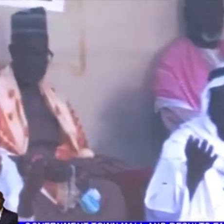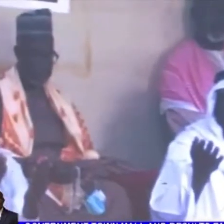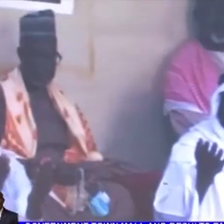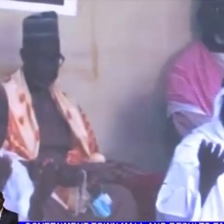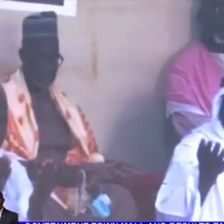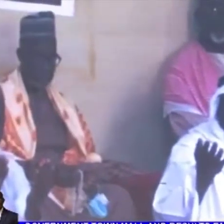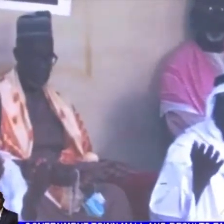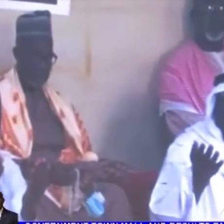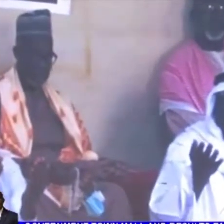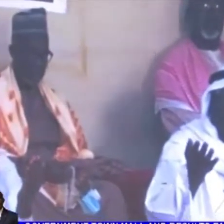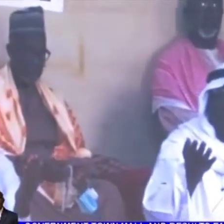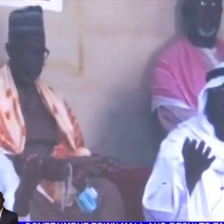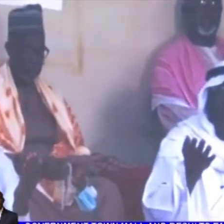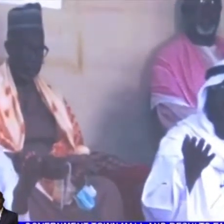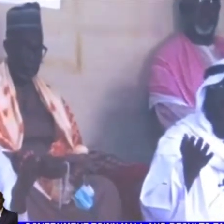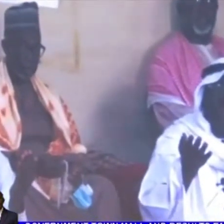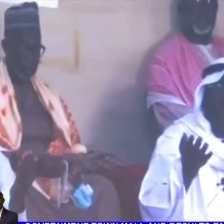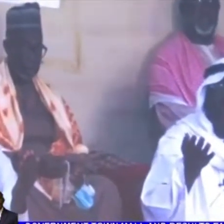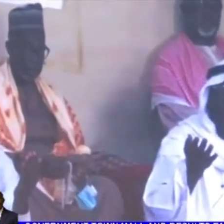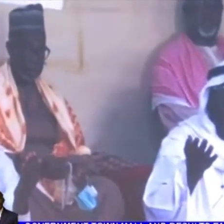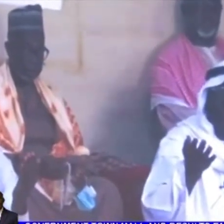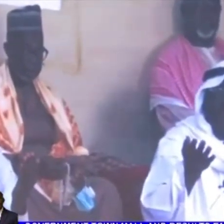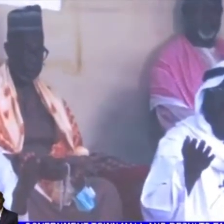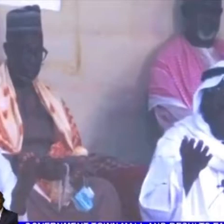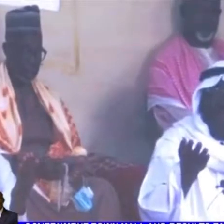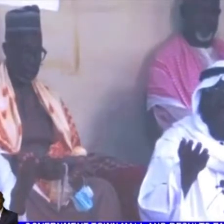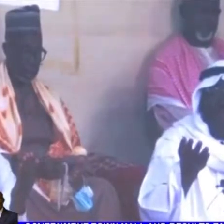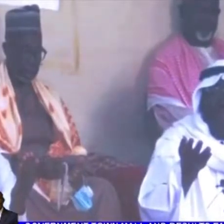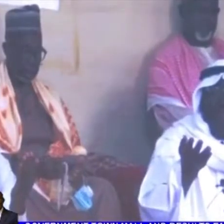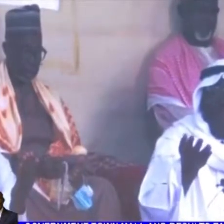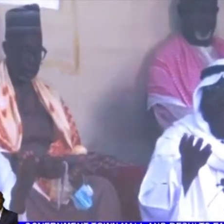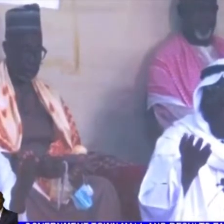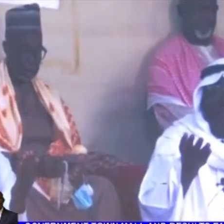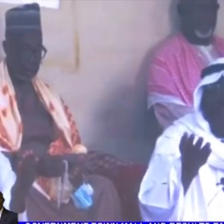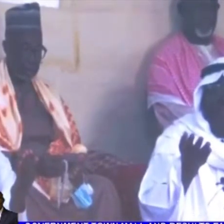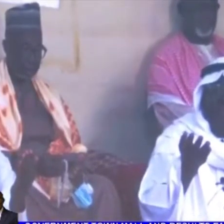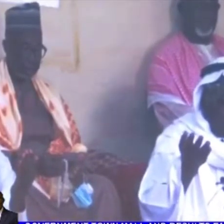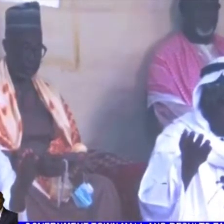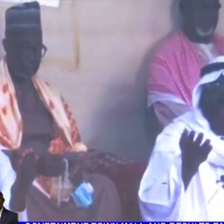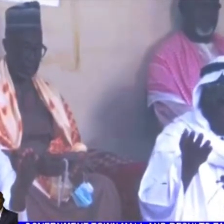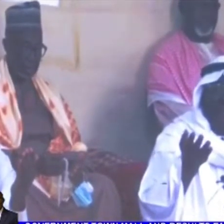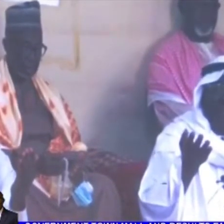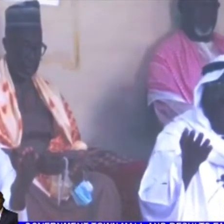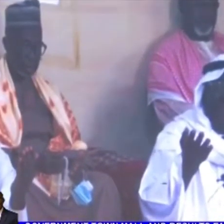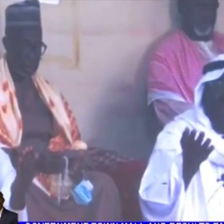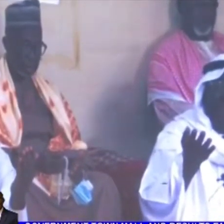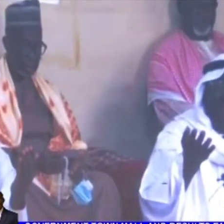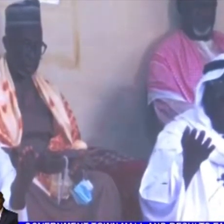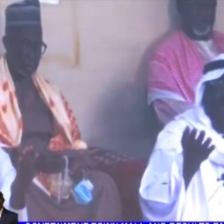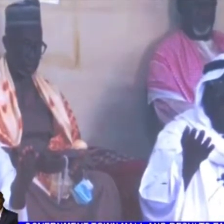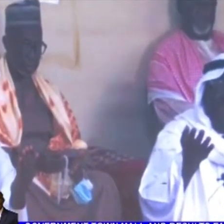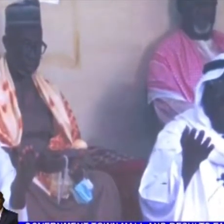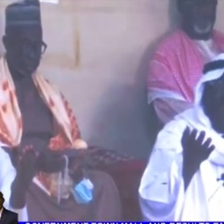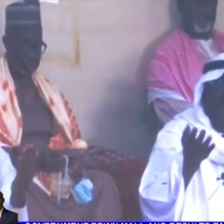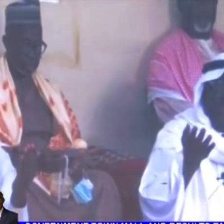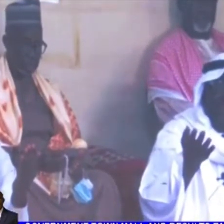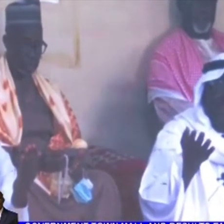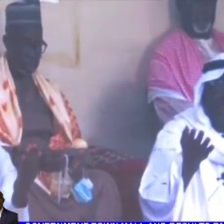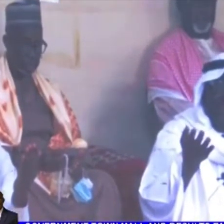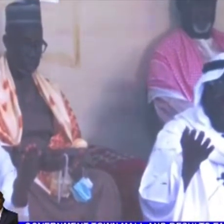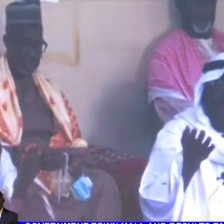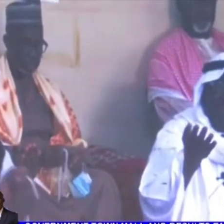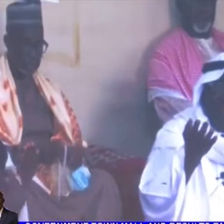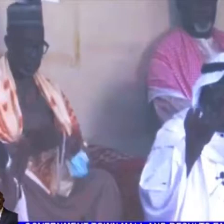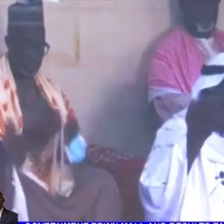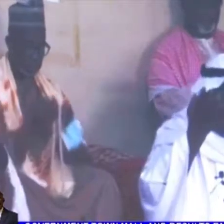الدين إياك نعبد وإياك نستعين اهدنا الصراط المستقيم صراط الذين أنعمت عليهم غير